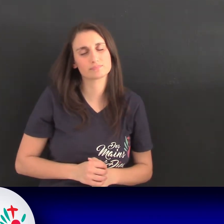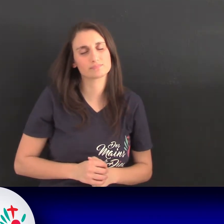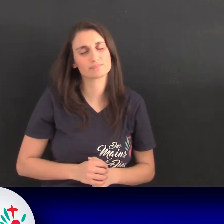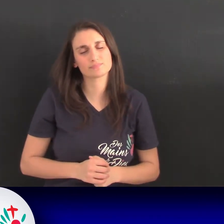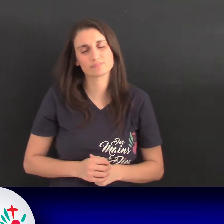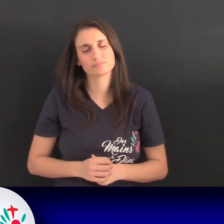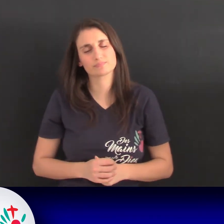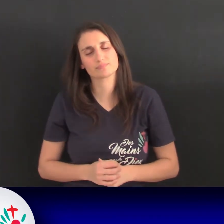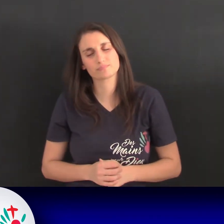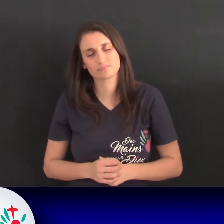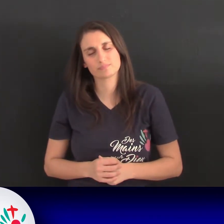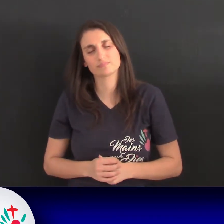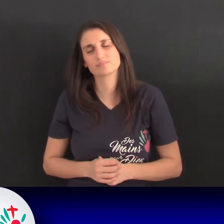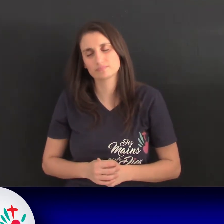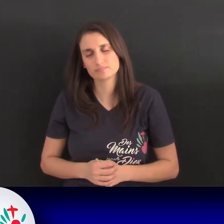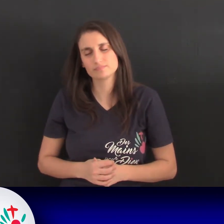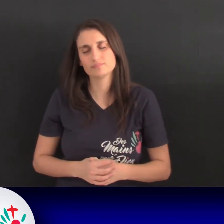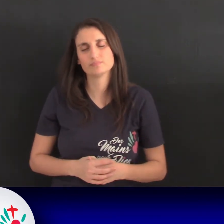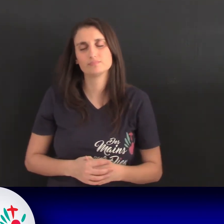Alléluia.